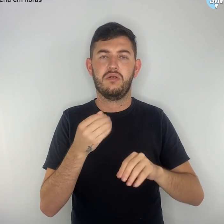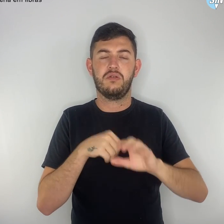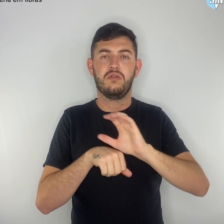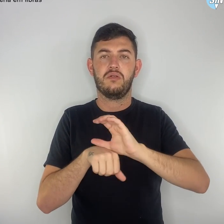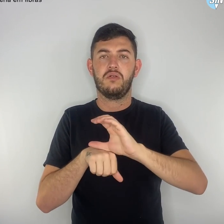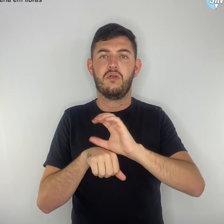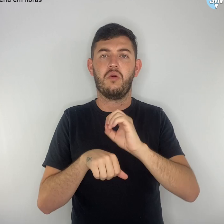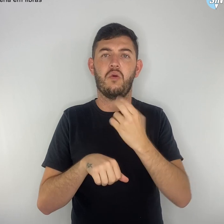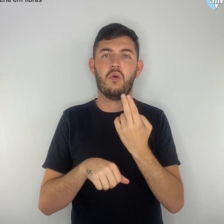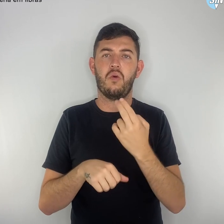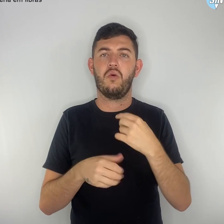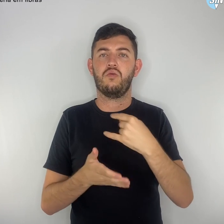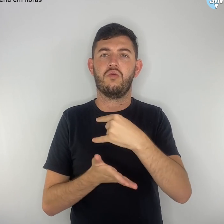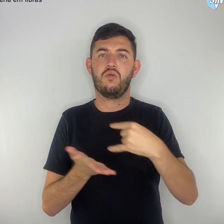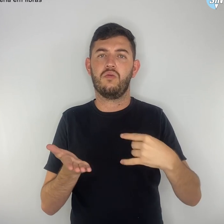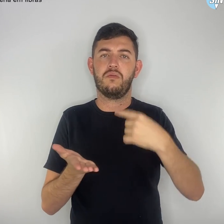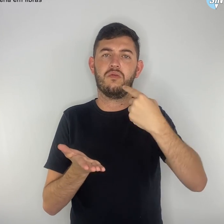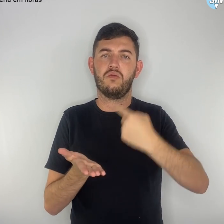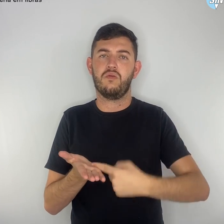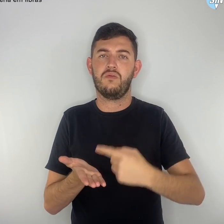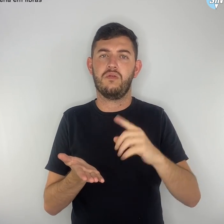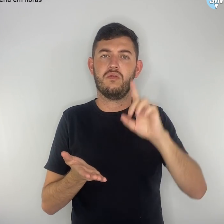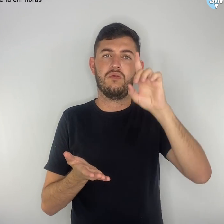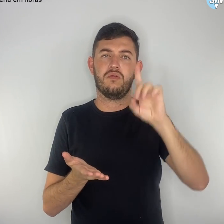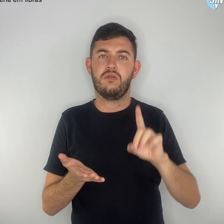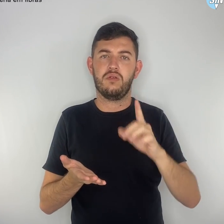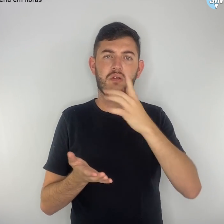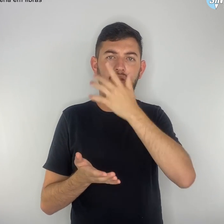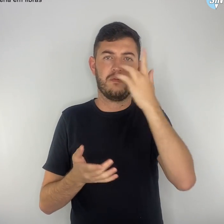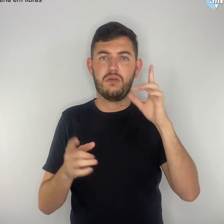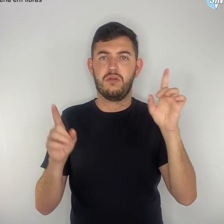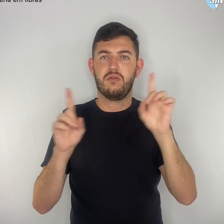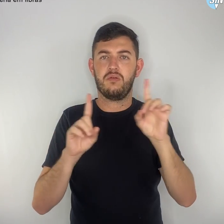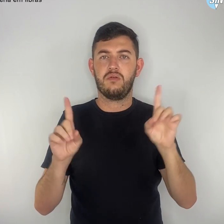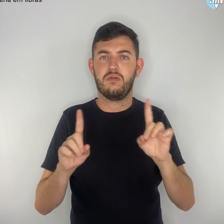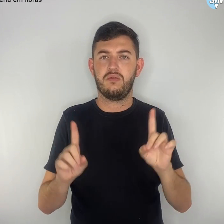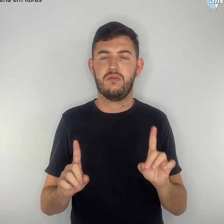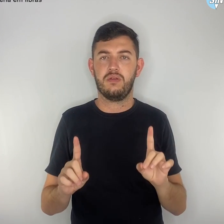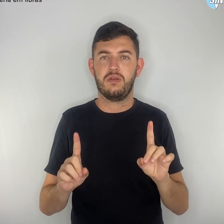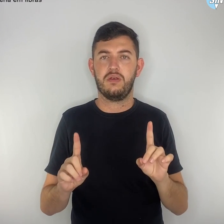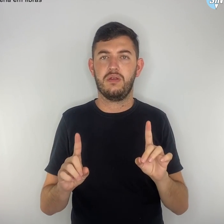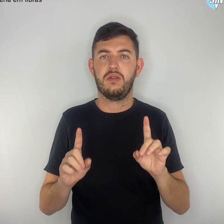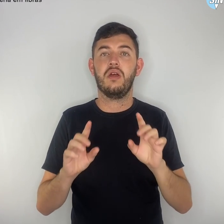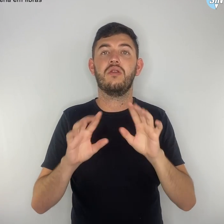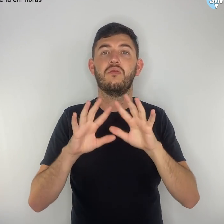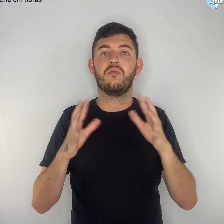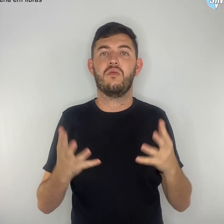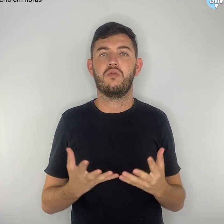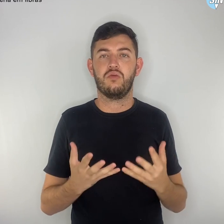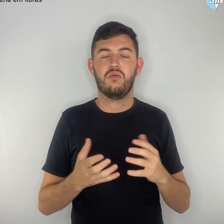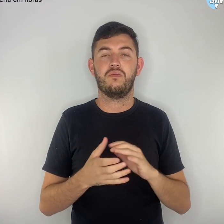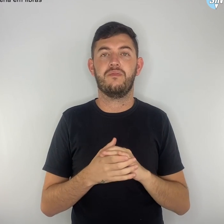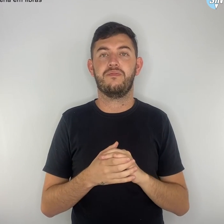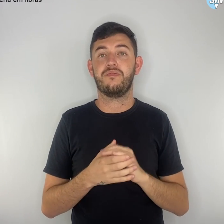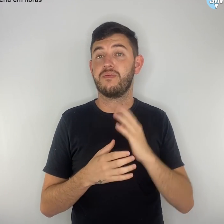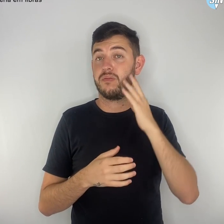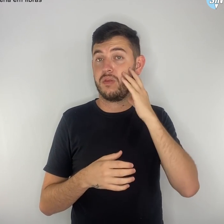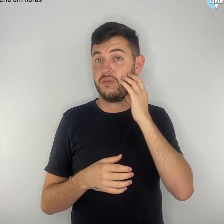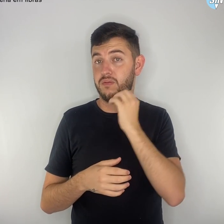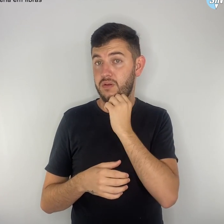Convenção Internacional sobre os Direitos das Pessoas com Deficiência, o que foi acolhido pelos ministros